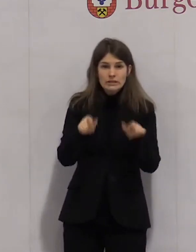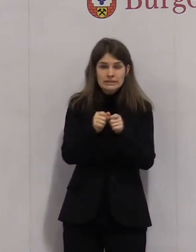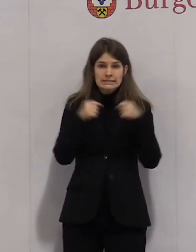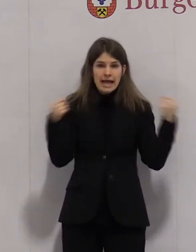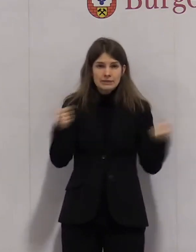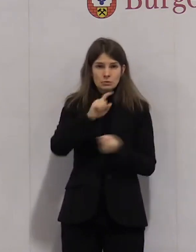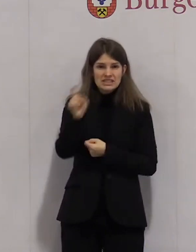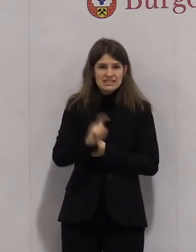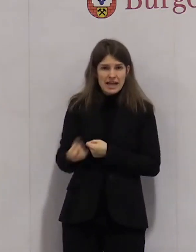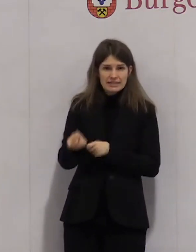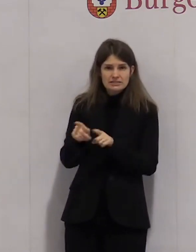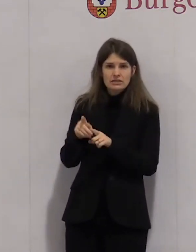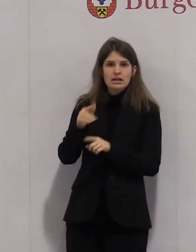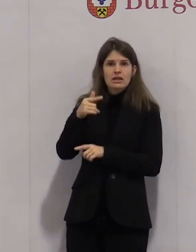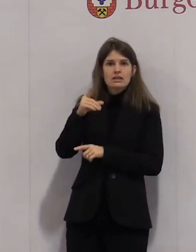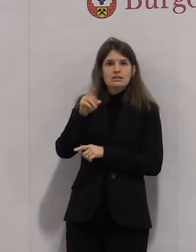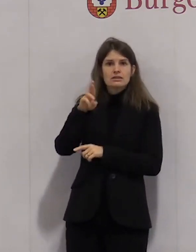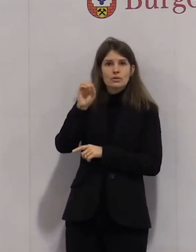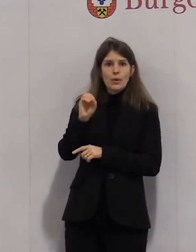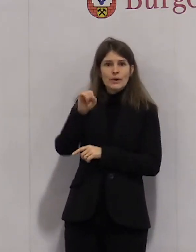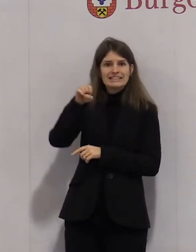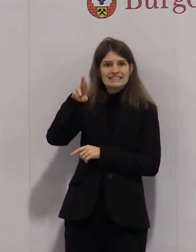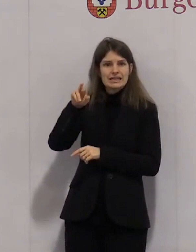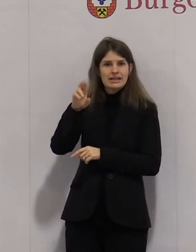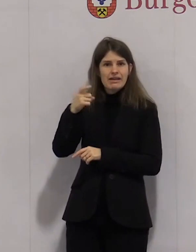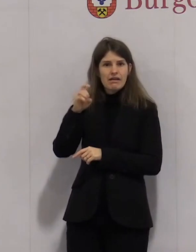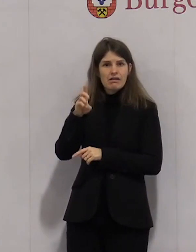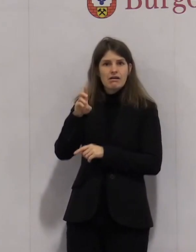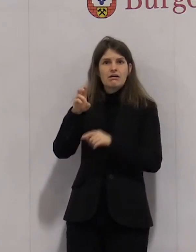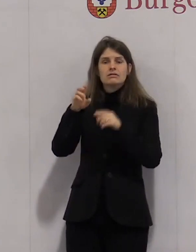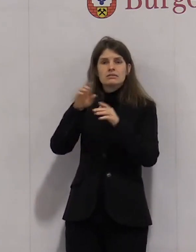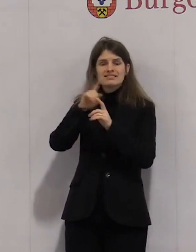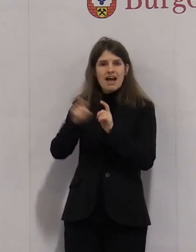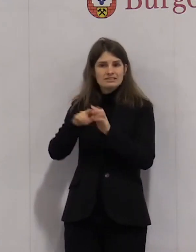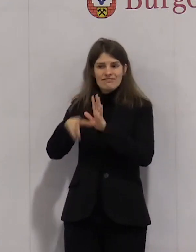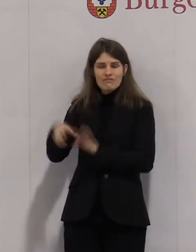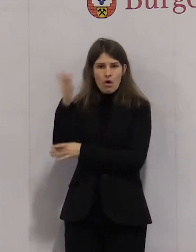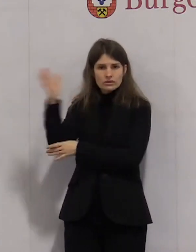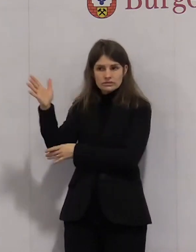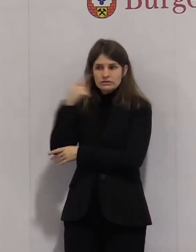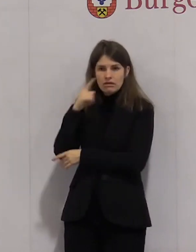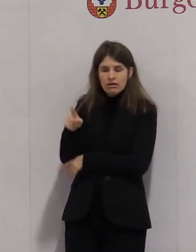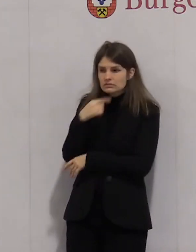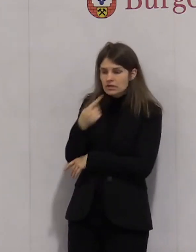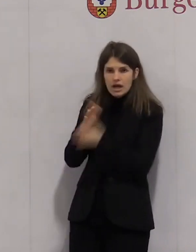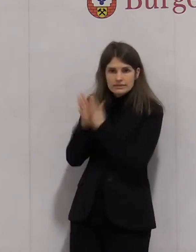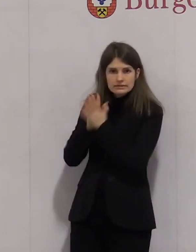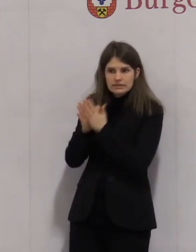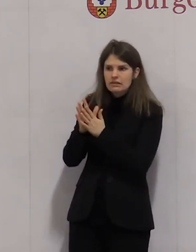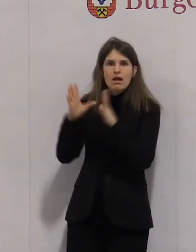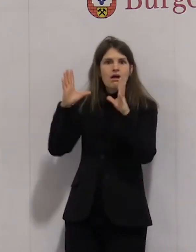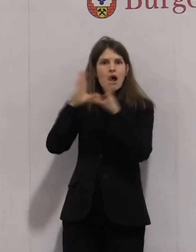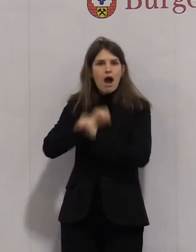bürgermeister der verbandsgemeinde droyßiger-zeitzer forst darüber berichtet dass dort haben so viele junge erwachsene